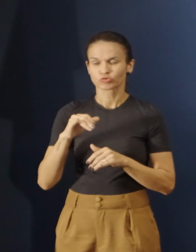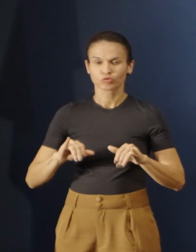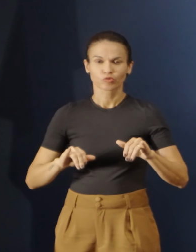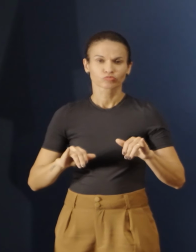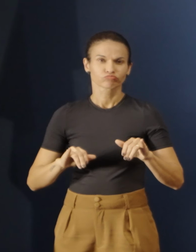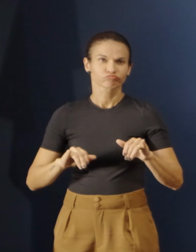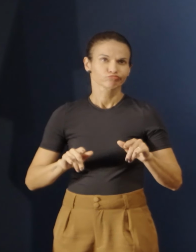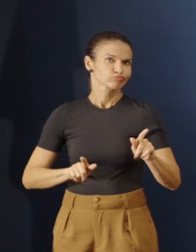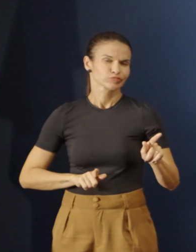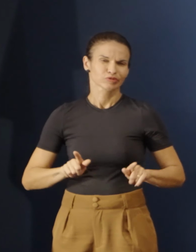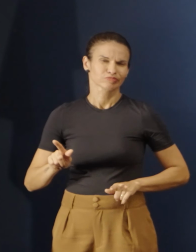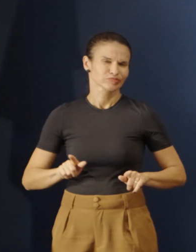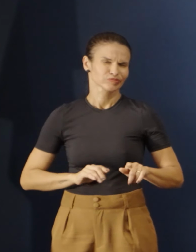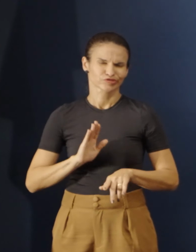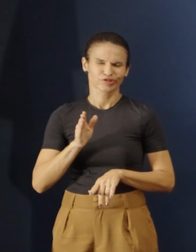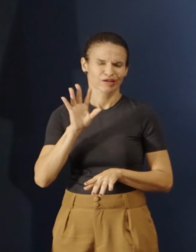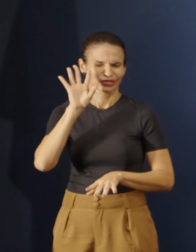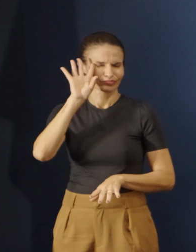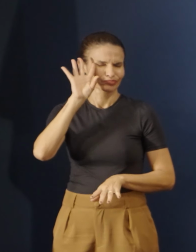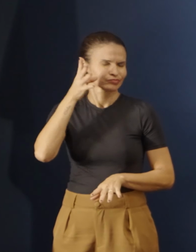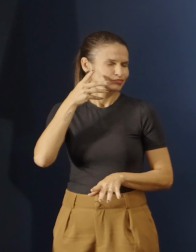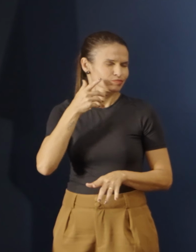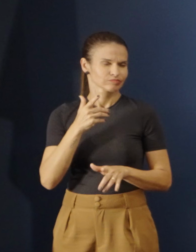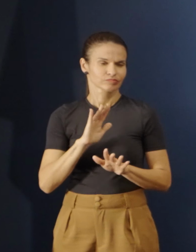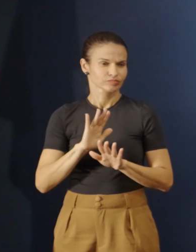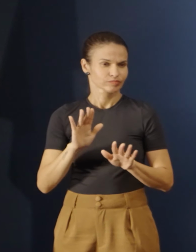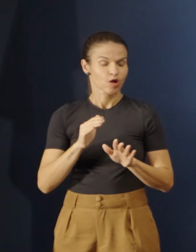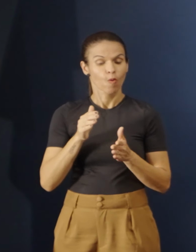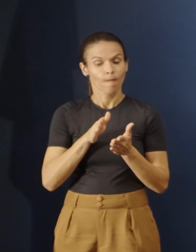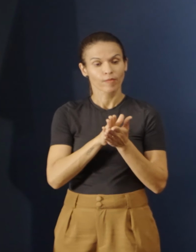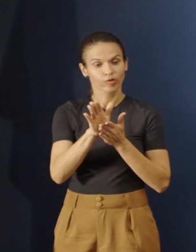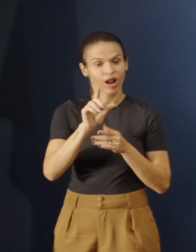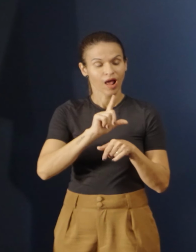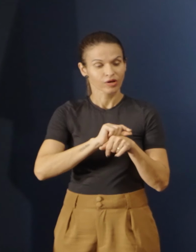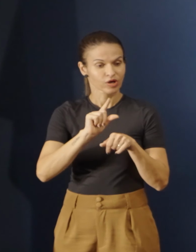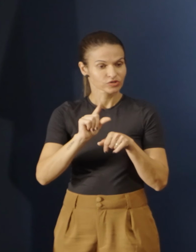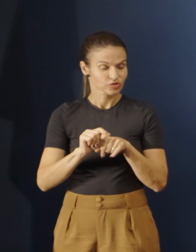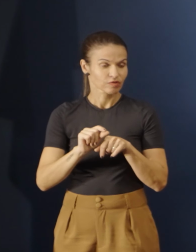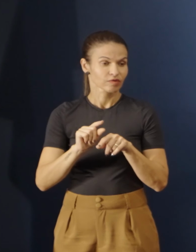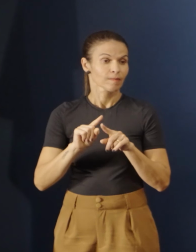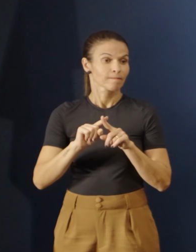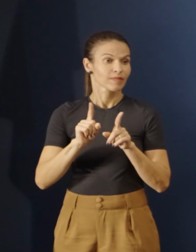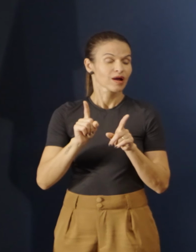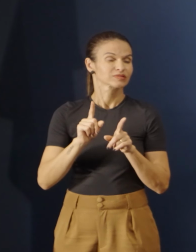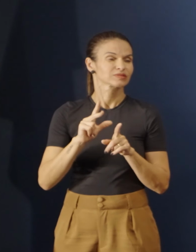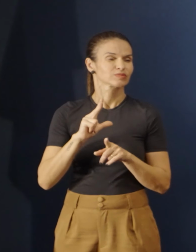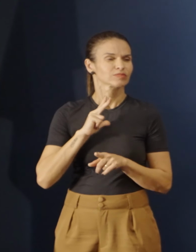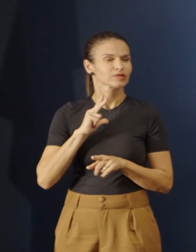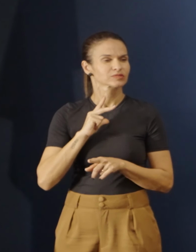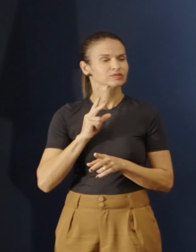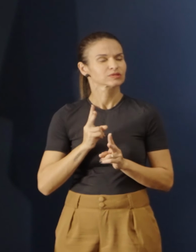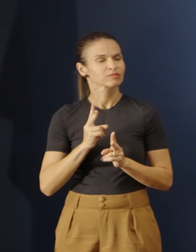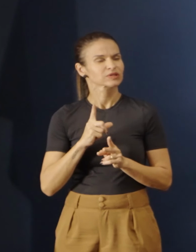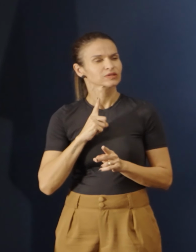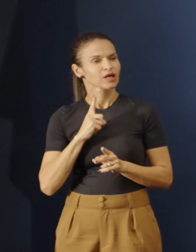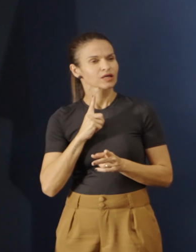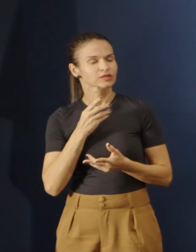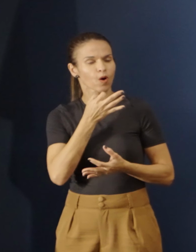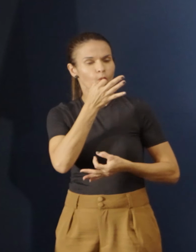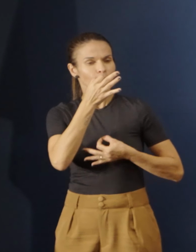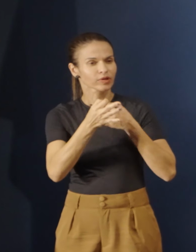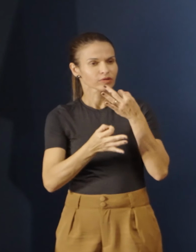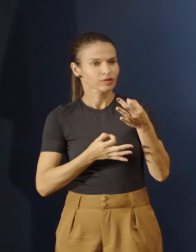aí é coisa batida e resolvida. Aí eu fui e publiquei lá no artigo. Mas, assim, eu particularmente sempre tenho essa reserva, porque eu